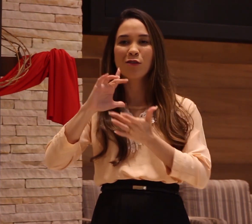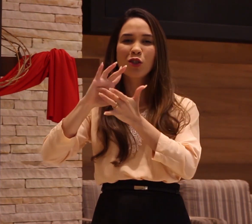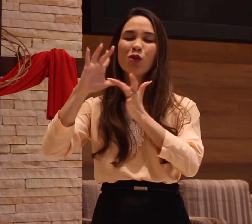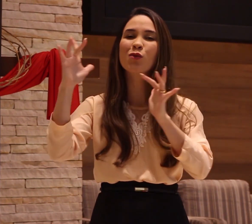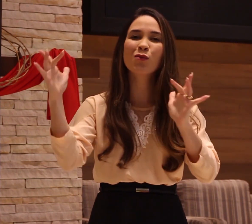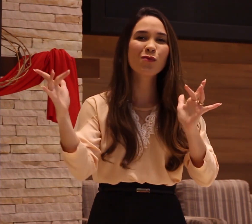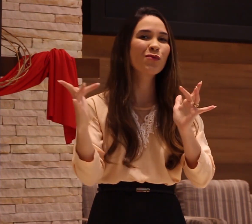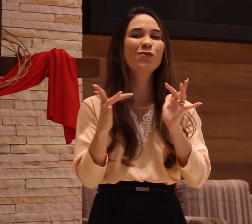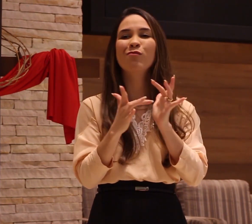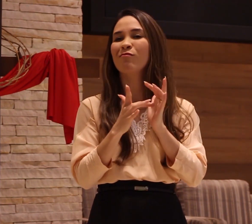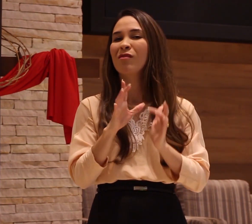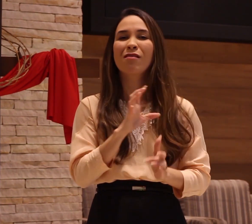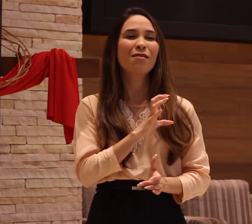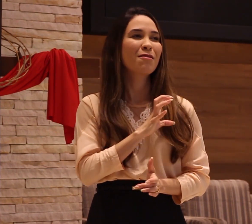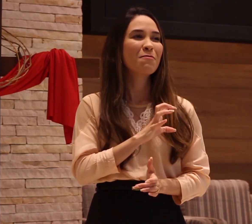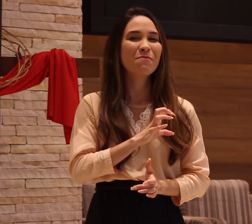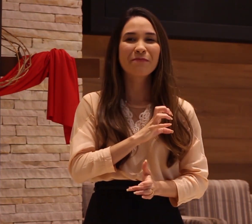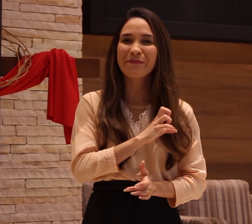novo ser.